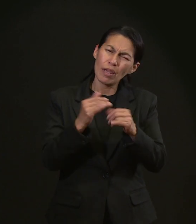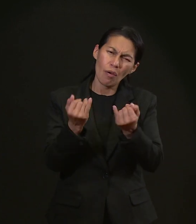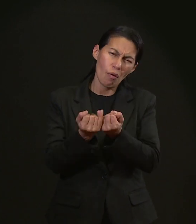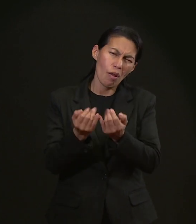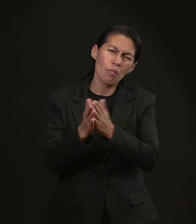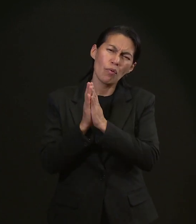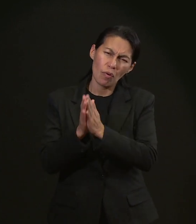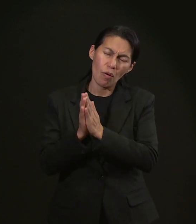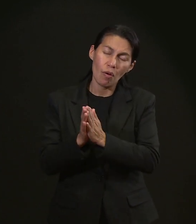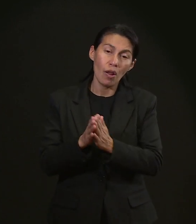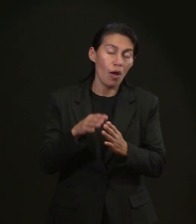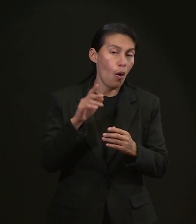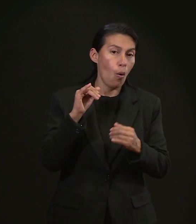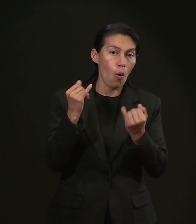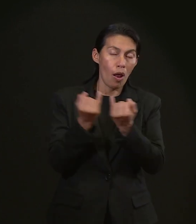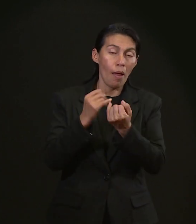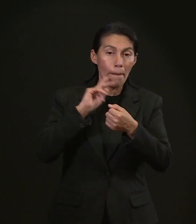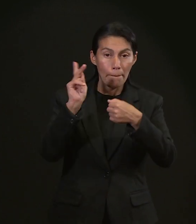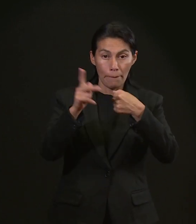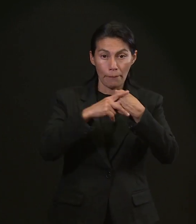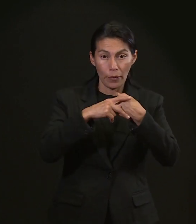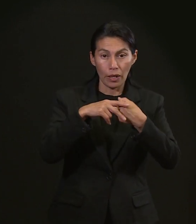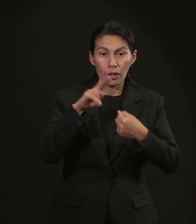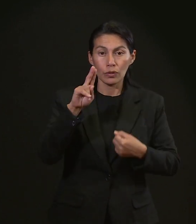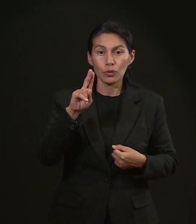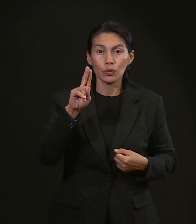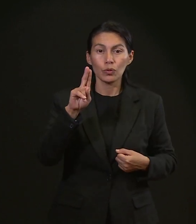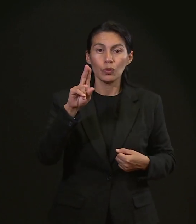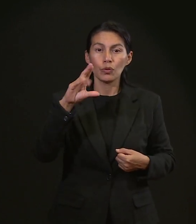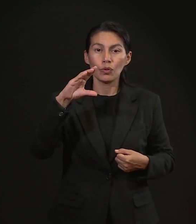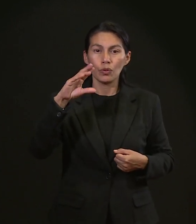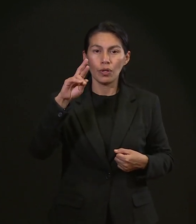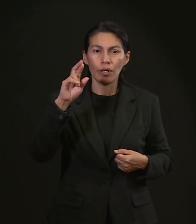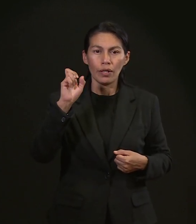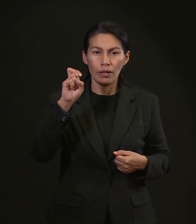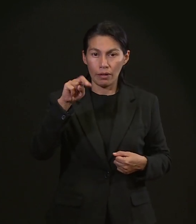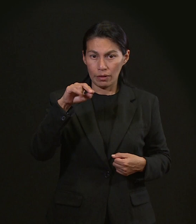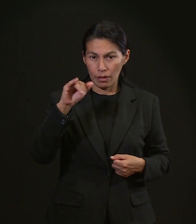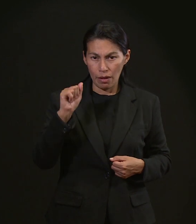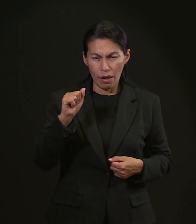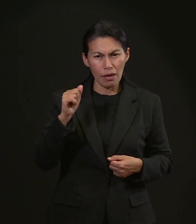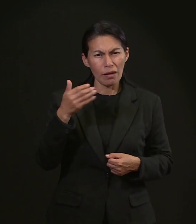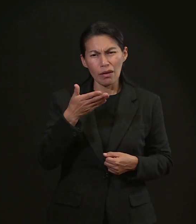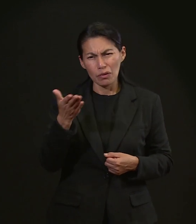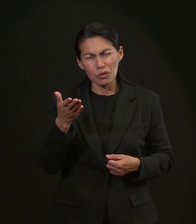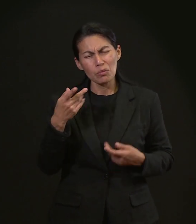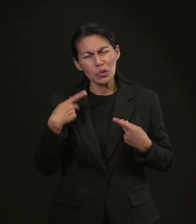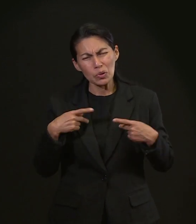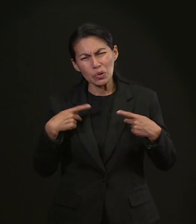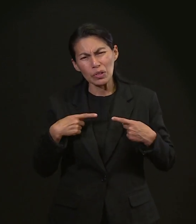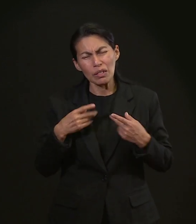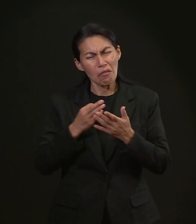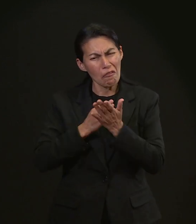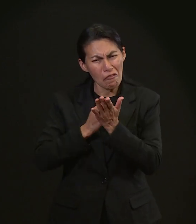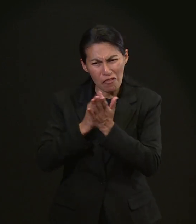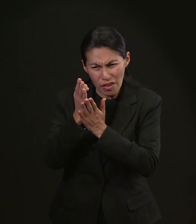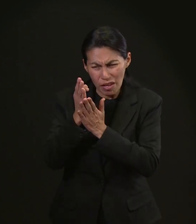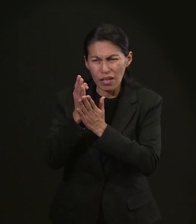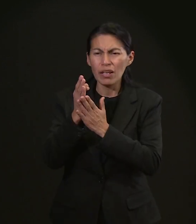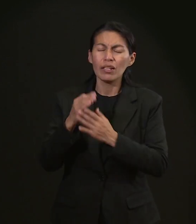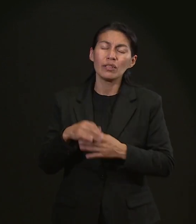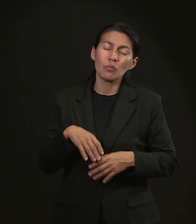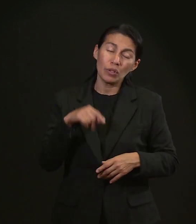por el país de ucrania para que ellos puedan estar firmes en el señor ante la situación